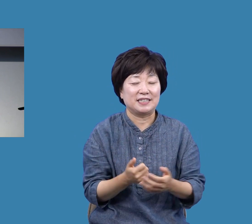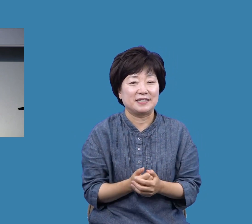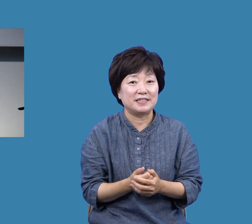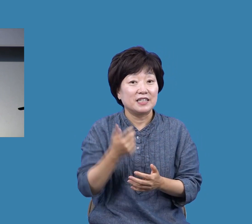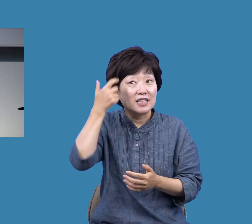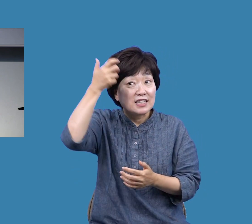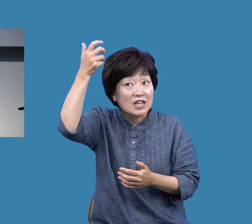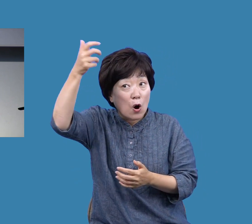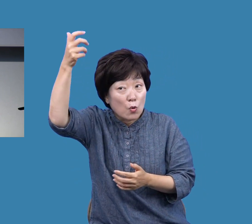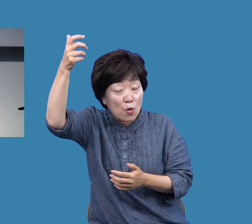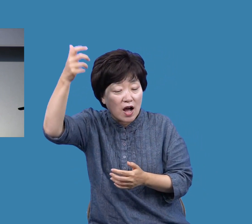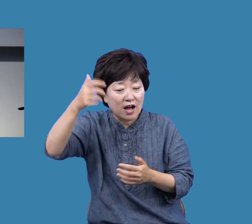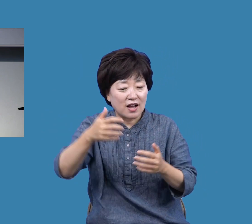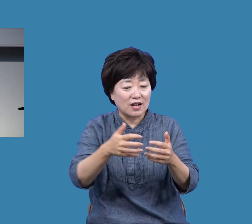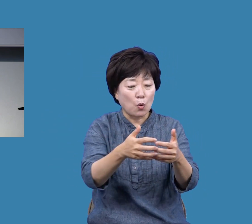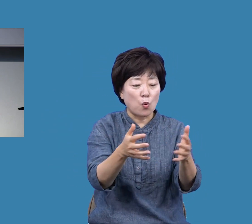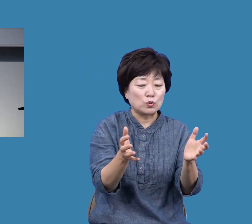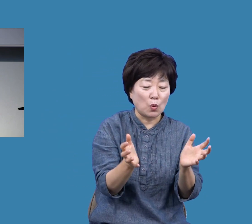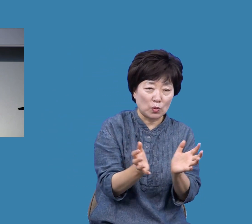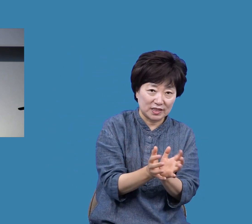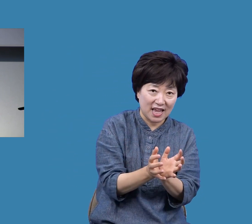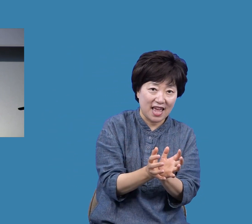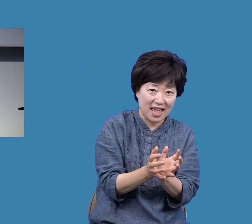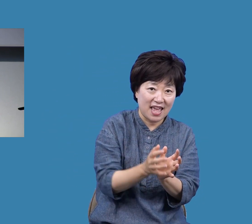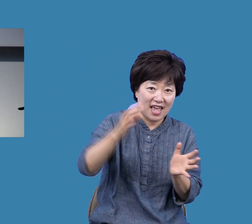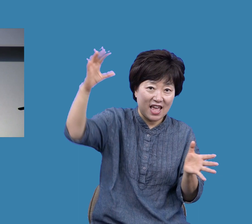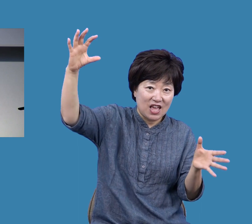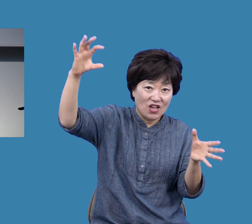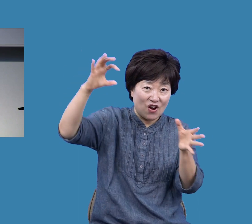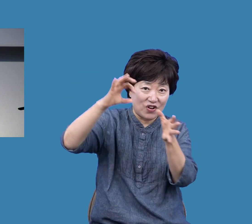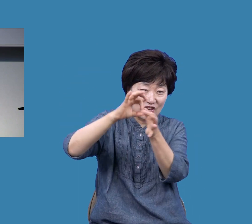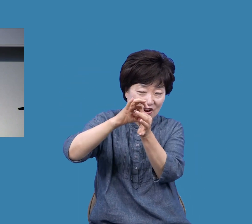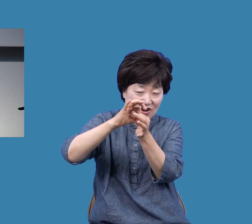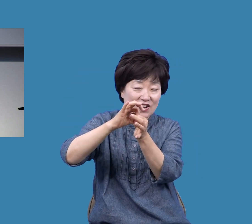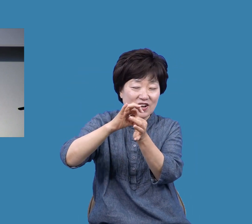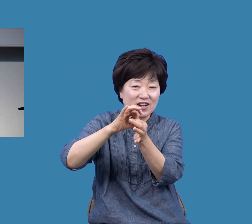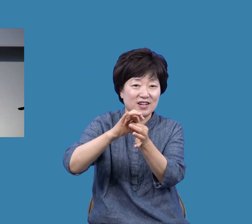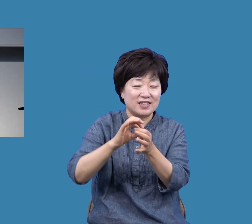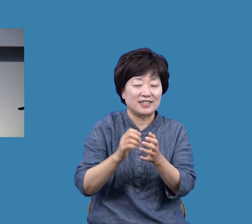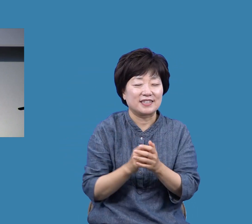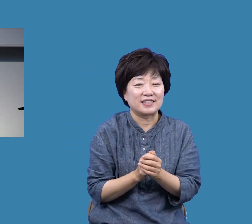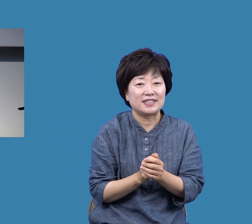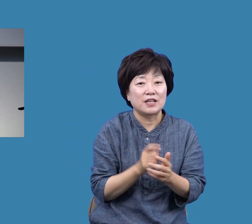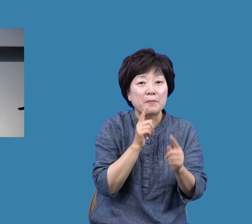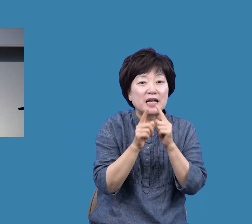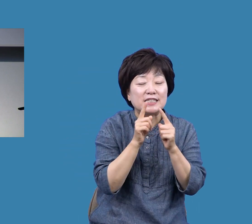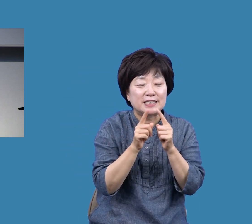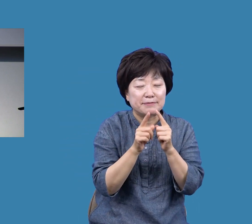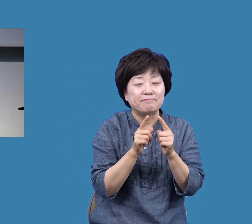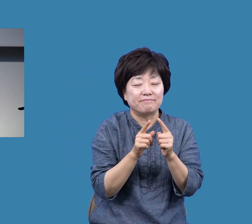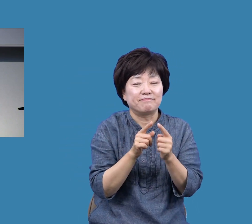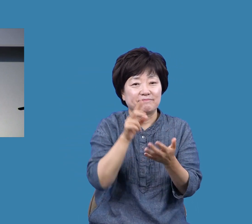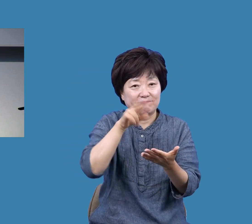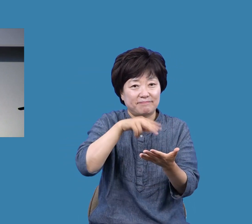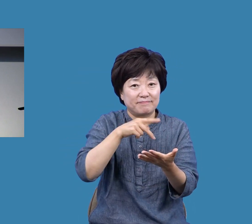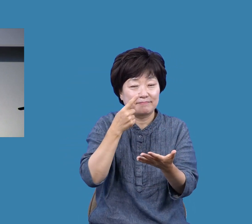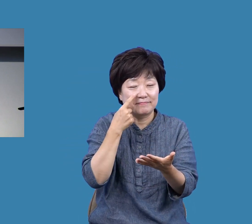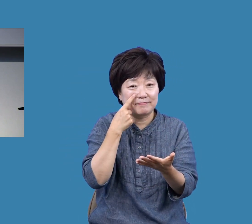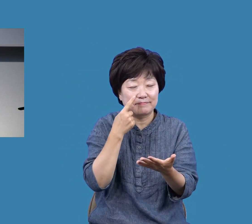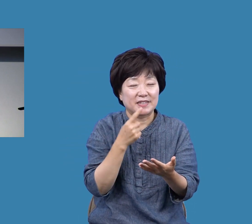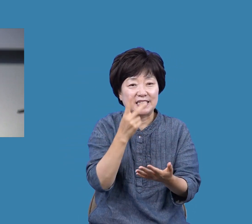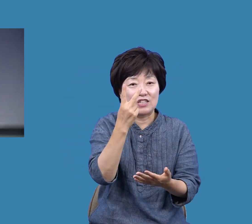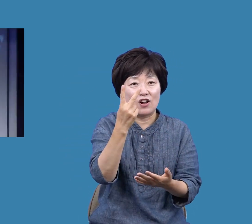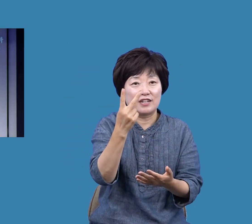공동체라고 하는 연결고리 속에서 고린도전서 5장 말씀을 이해하셔야 됩니다. 자, 2절에 보면 이렇게 얘기합니다. 2절 같이